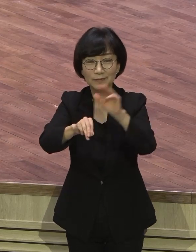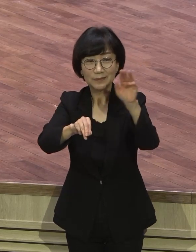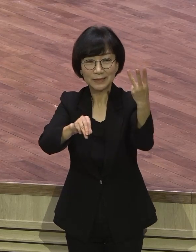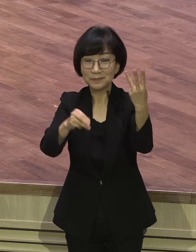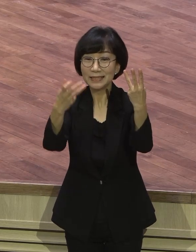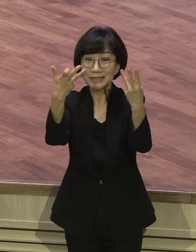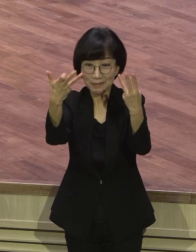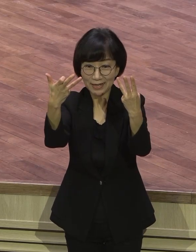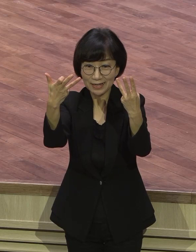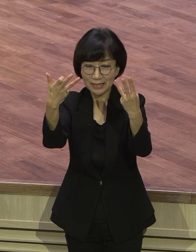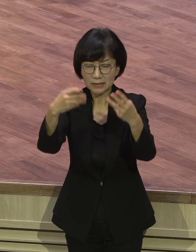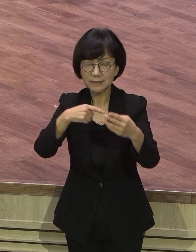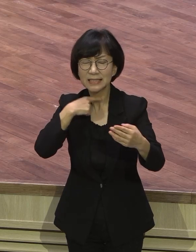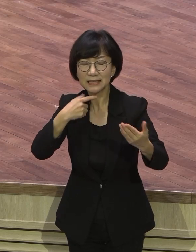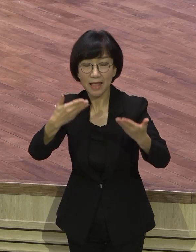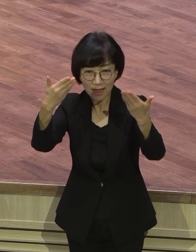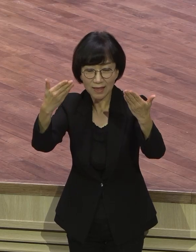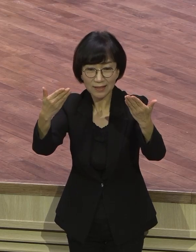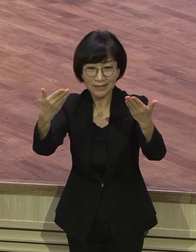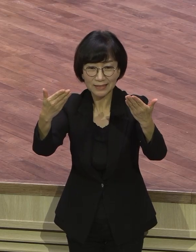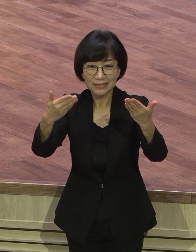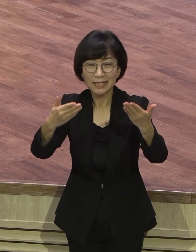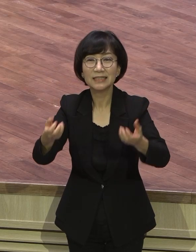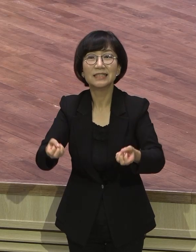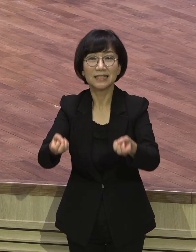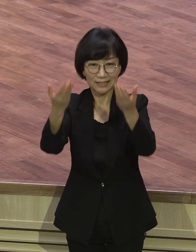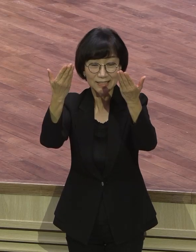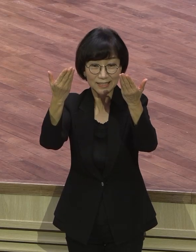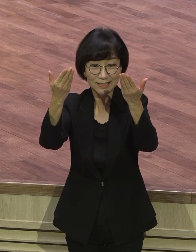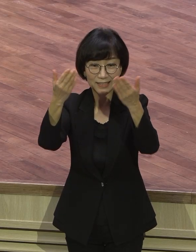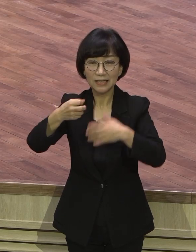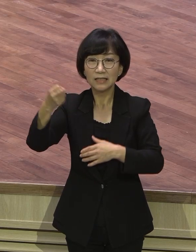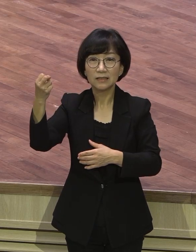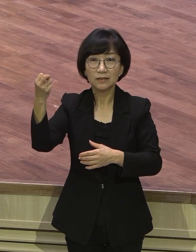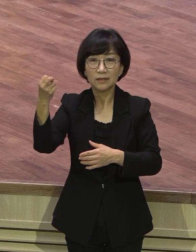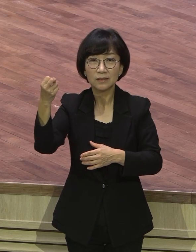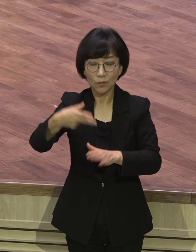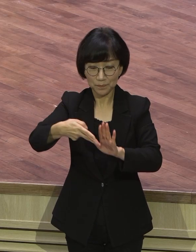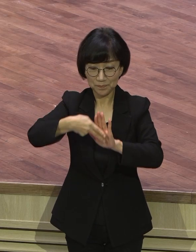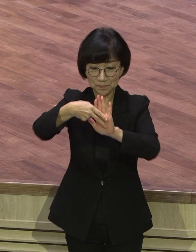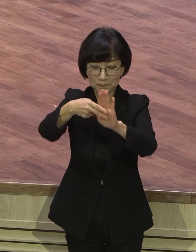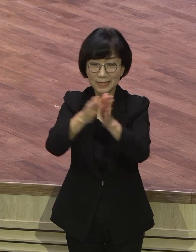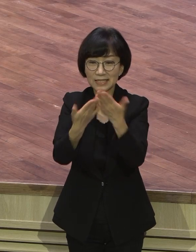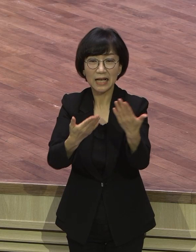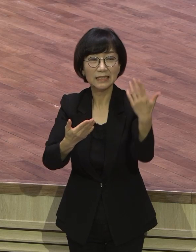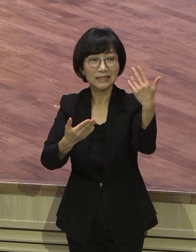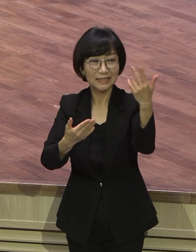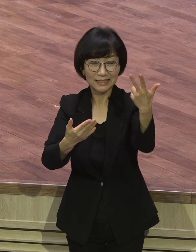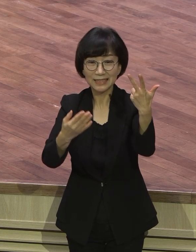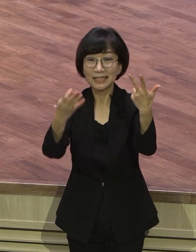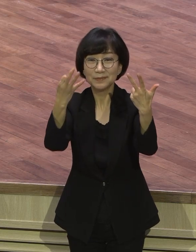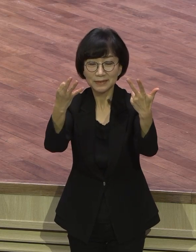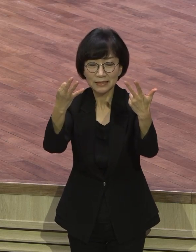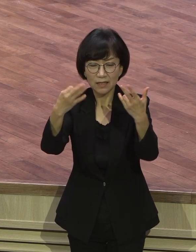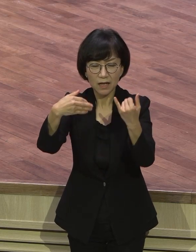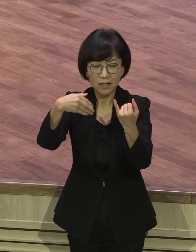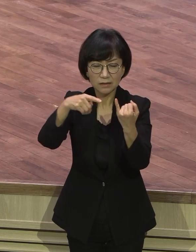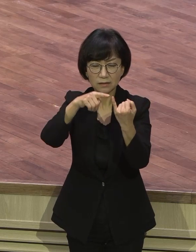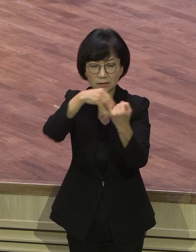피 은약 희생 제사 이사야 7장 14절 전여 잉태